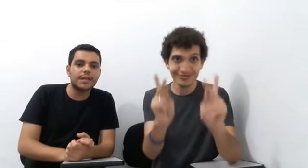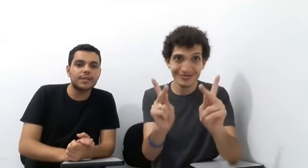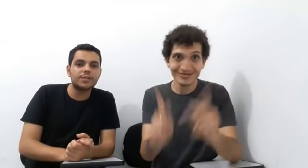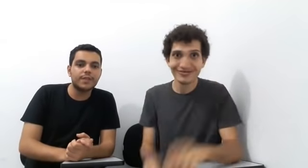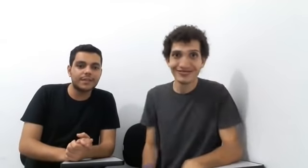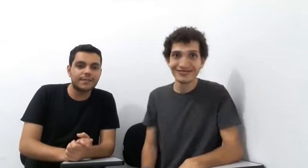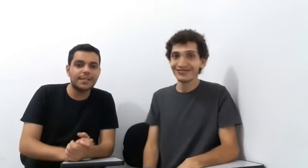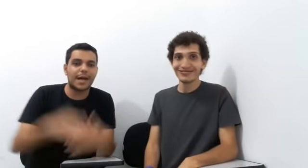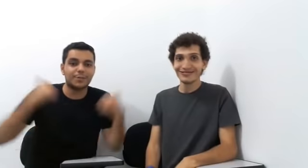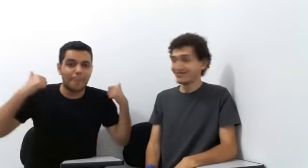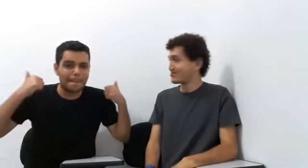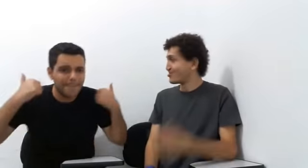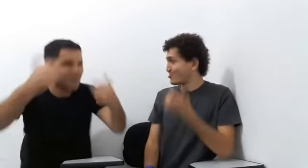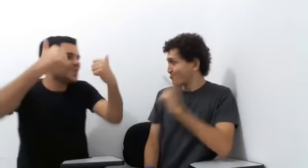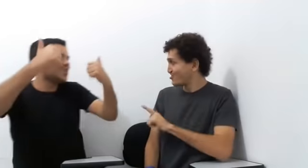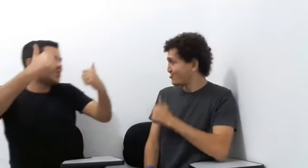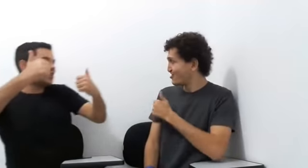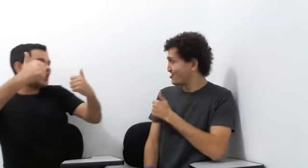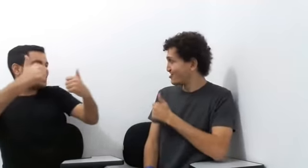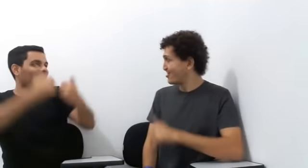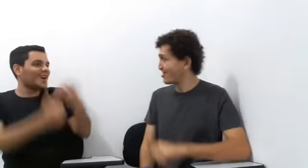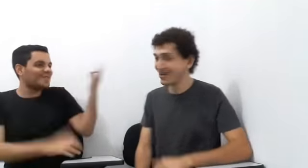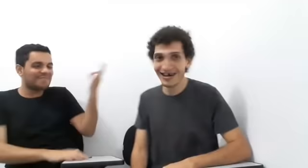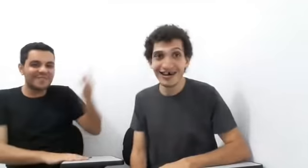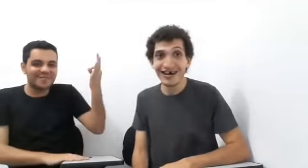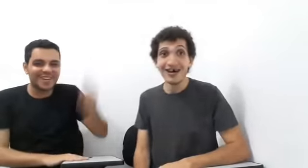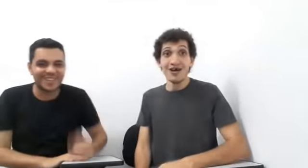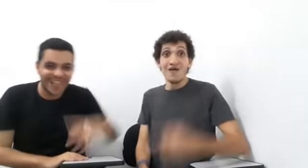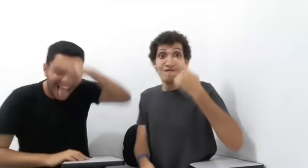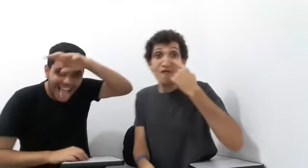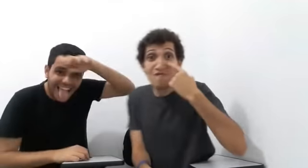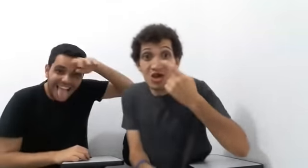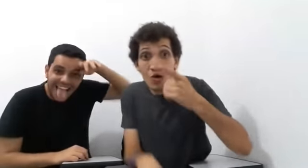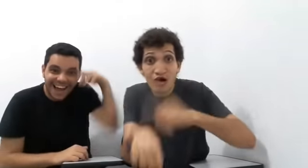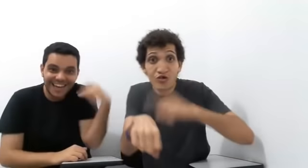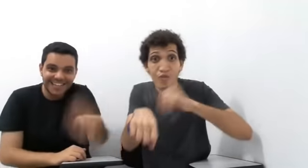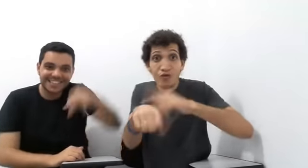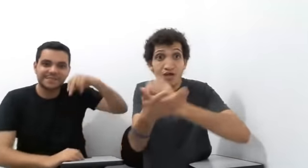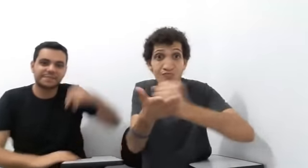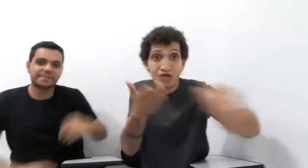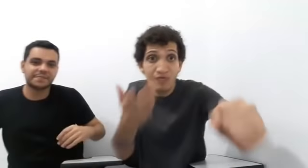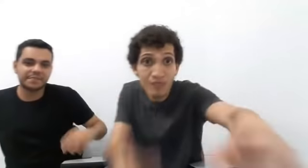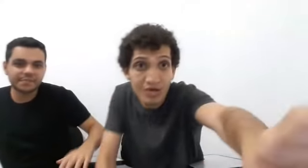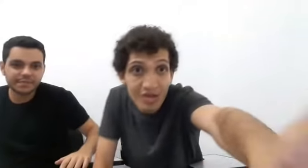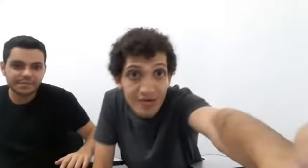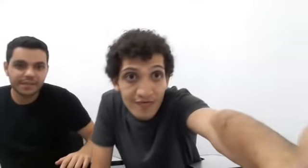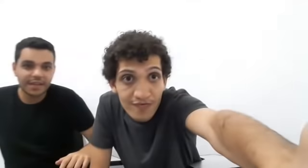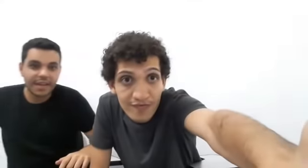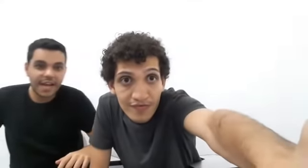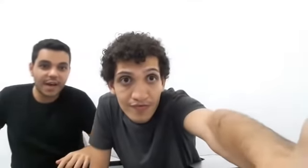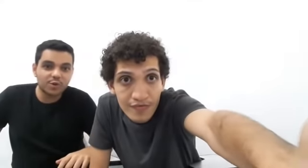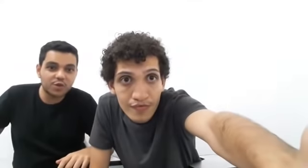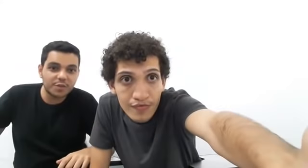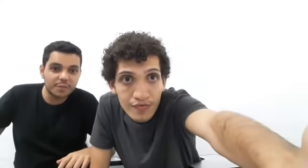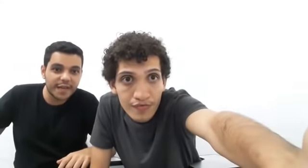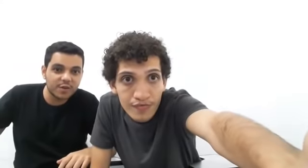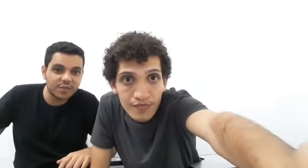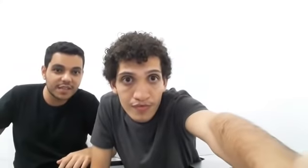que isso vai ser validado. Show de bola, perfeito. Vamos ver que eu acho que o nosso tempo já foi. As últimas perguntas